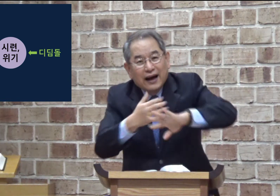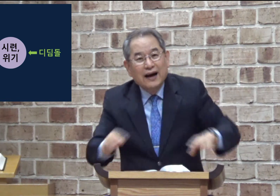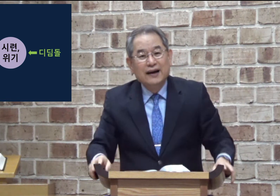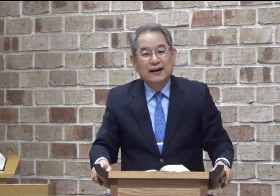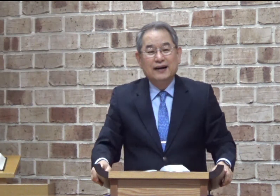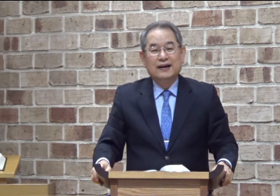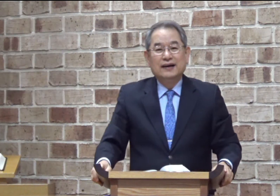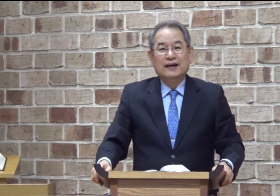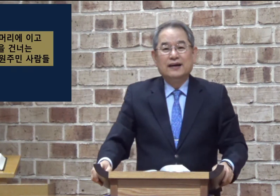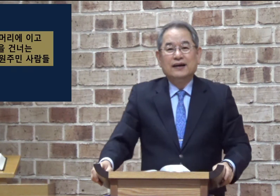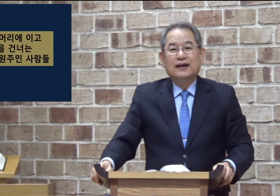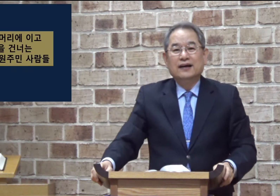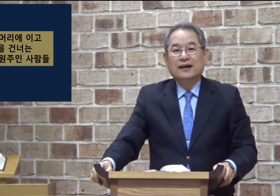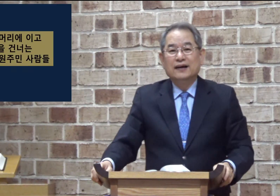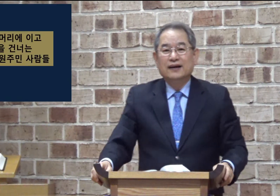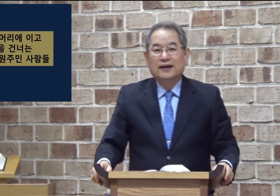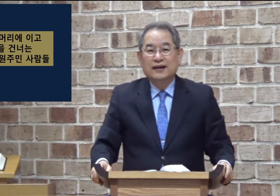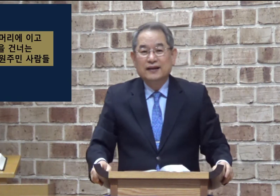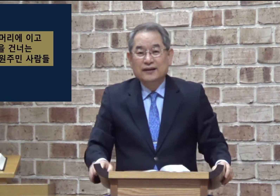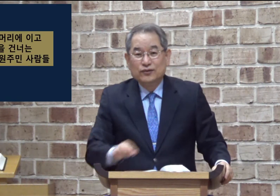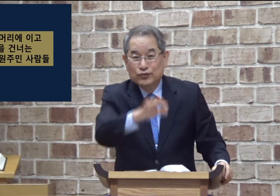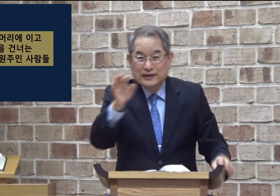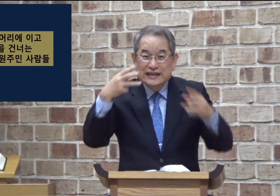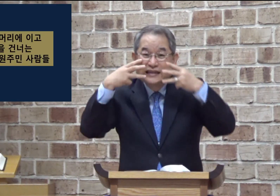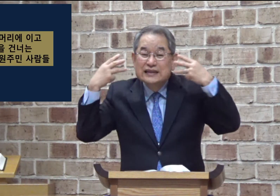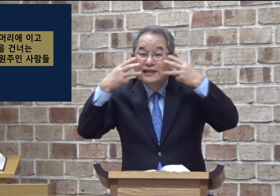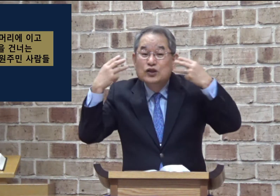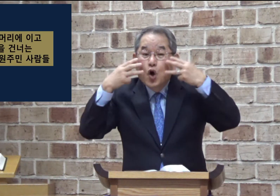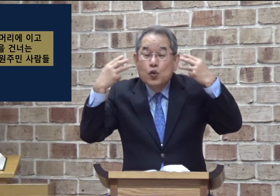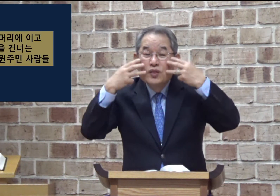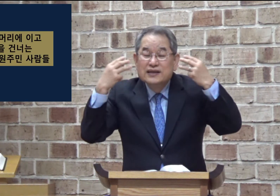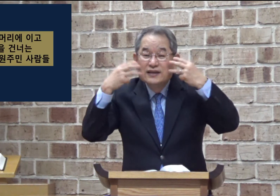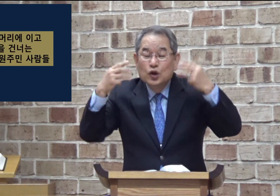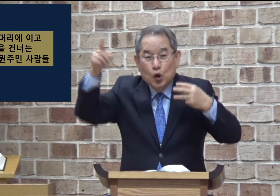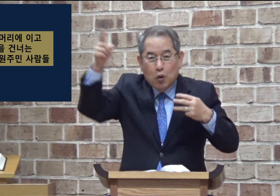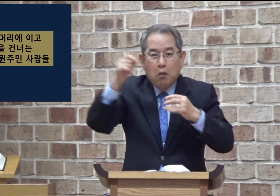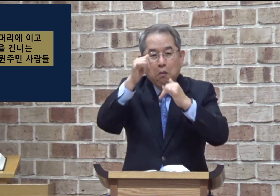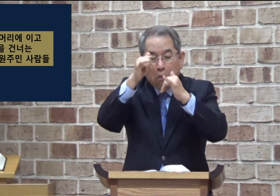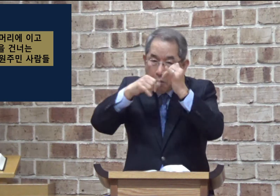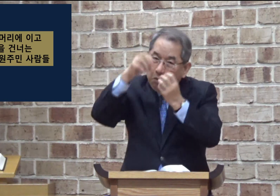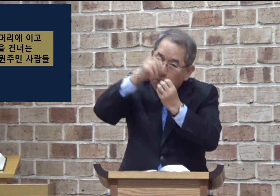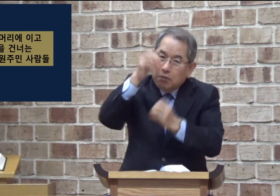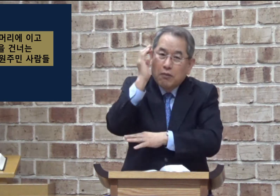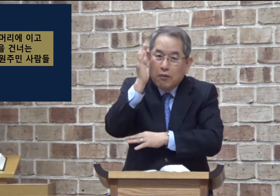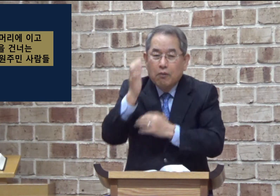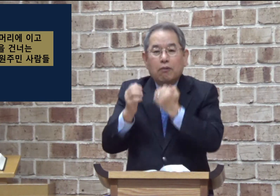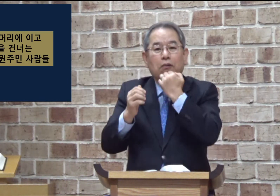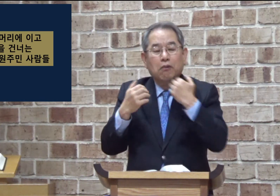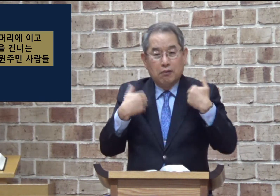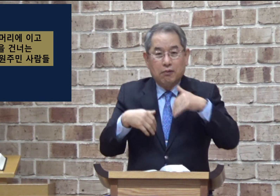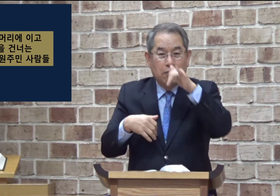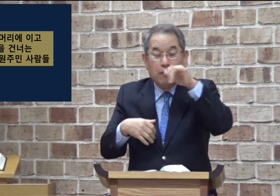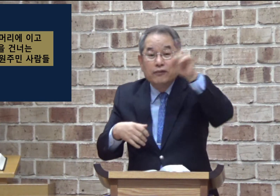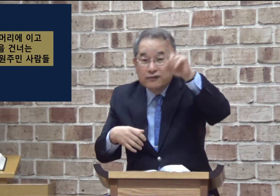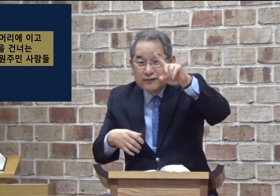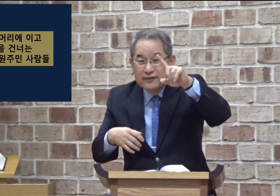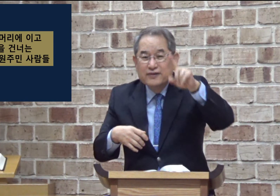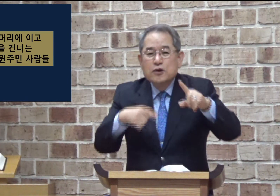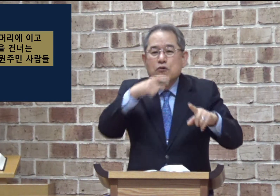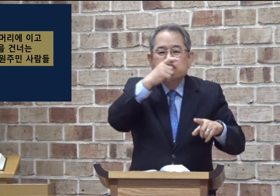똑같은 것이지만 그렇게 다르게 나타날 수 있습니다. 돌을 머리에 이고 강을 건너는 인디언